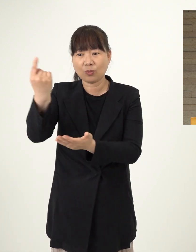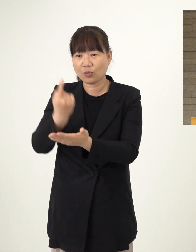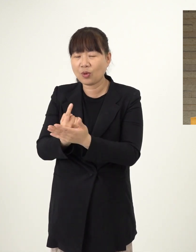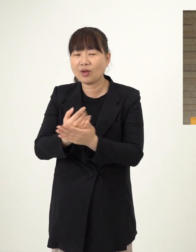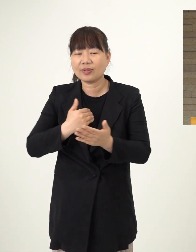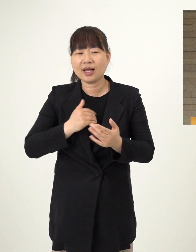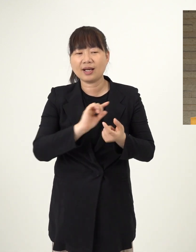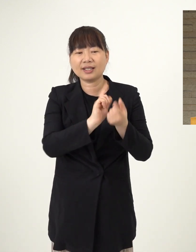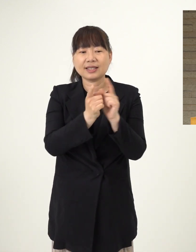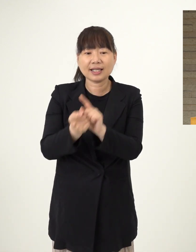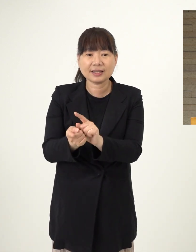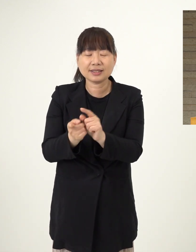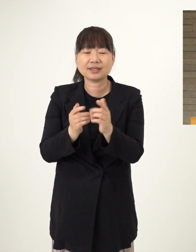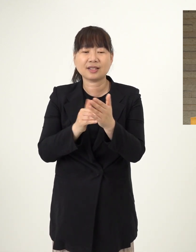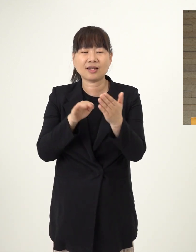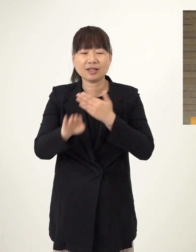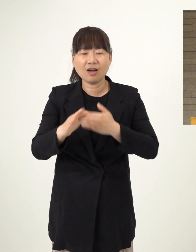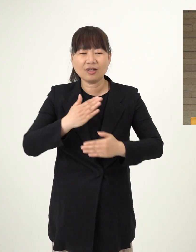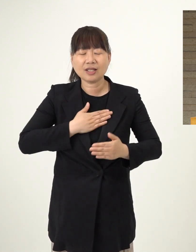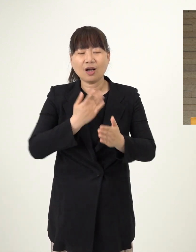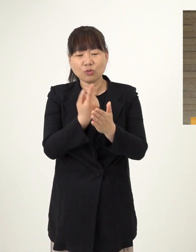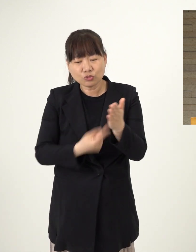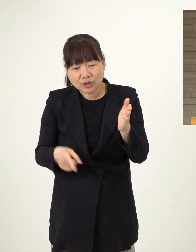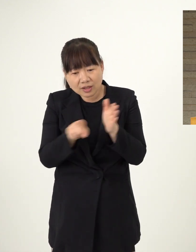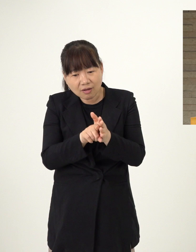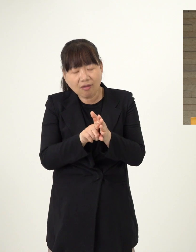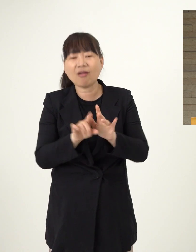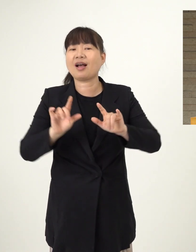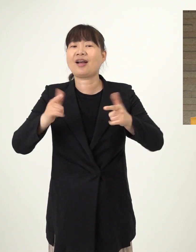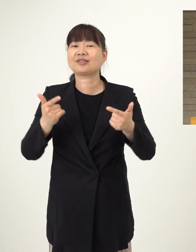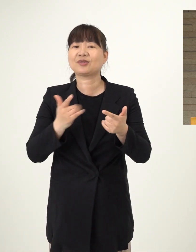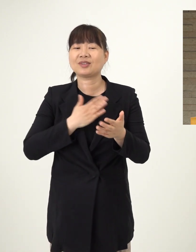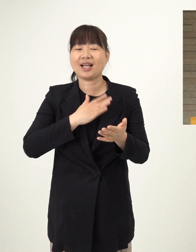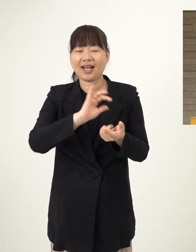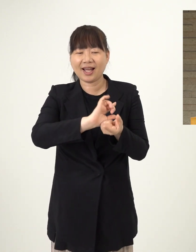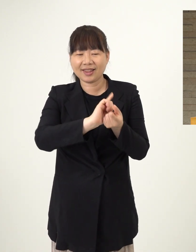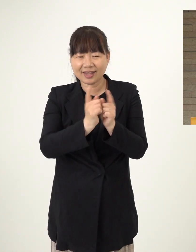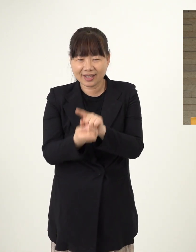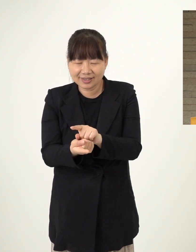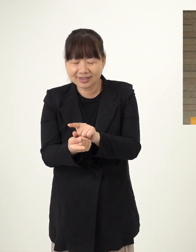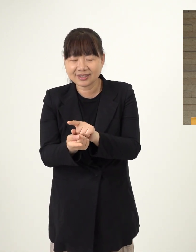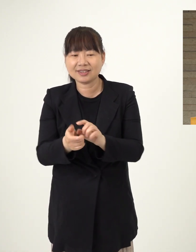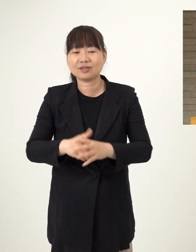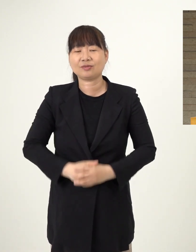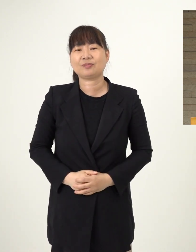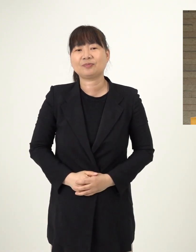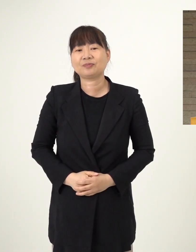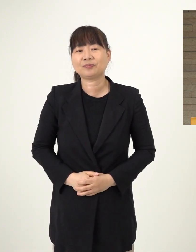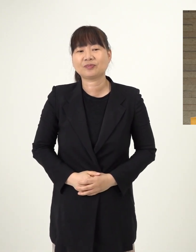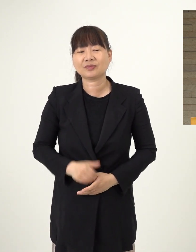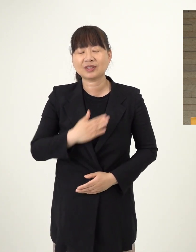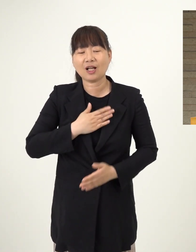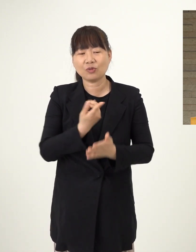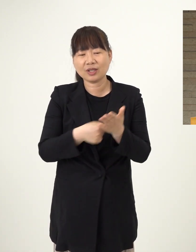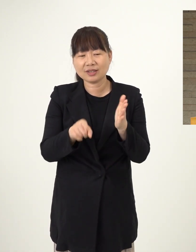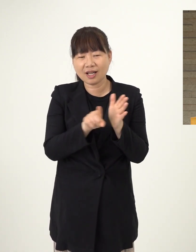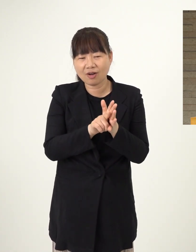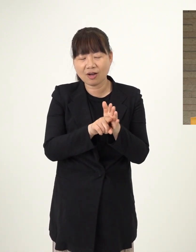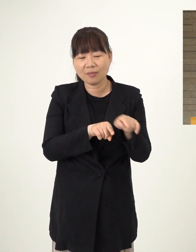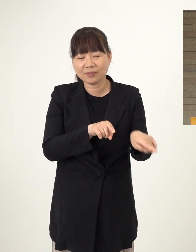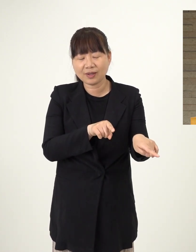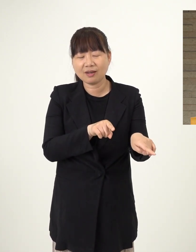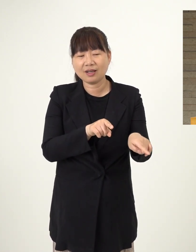나를 대신해서, 나를 위해서가 아니에요. 나를 위해서라면 기독교는 휴머니즘이